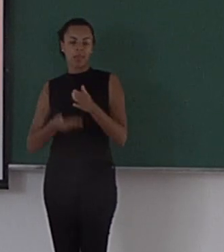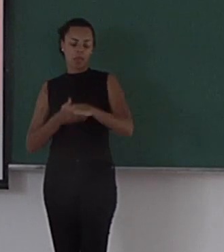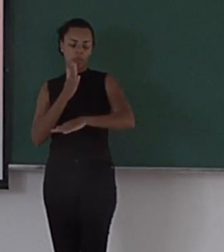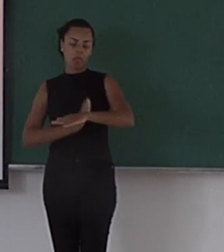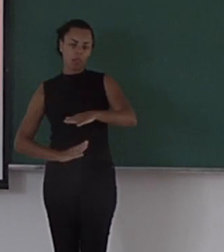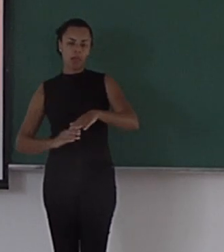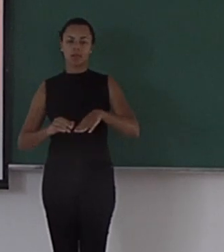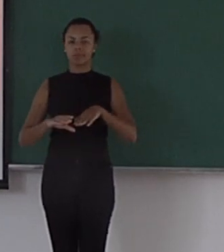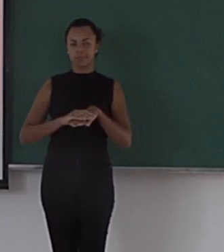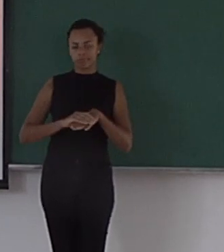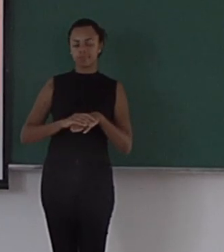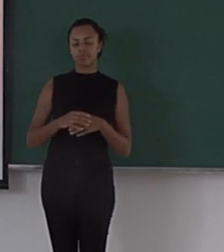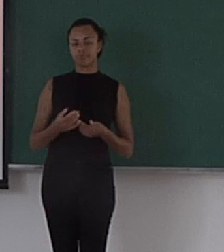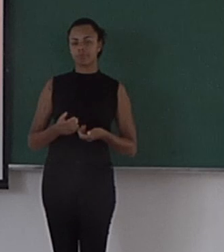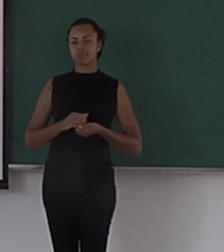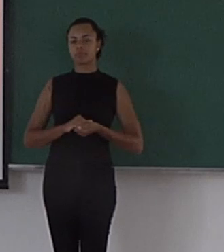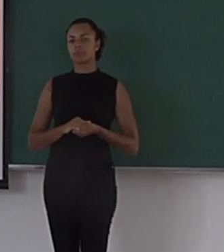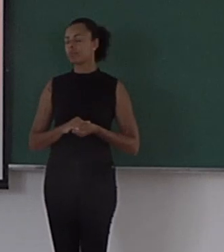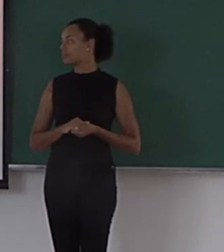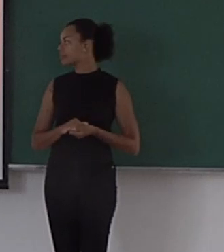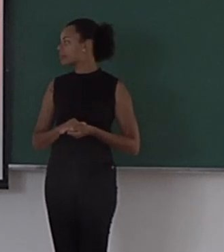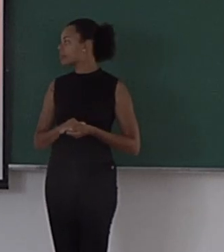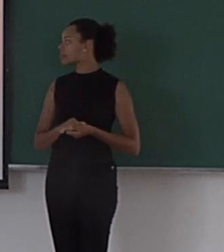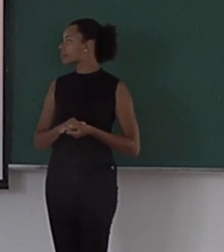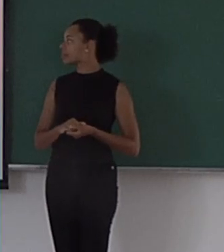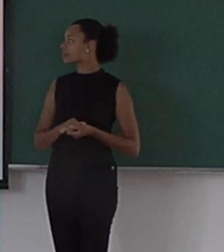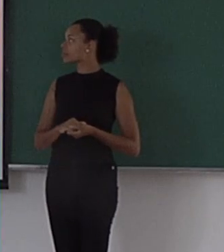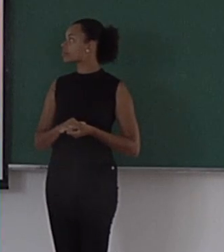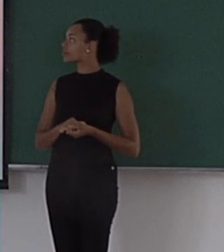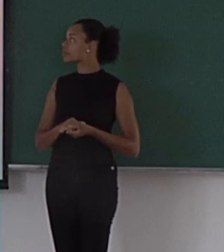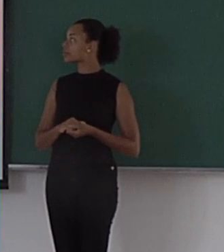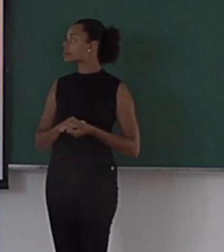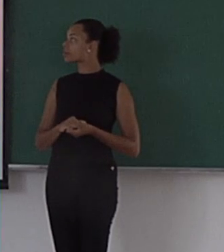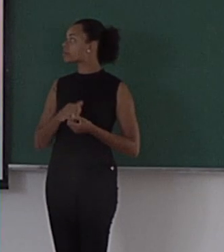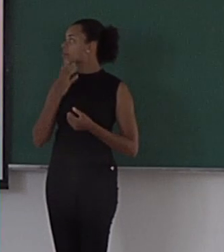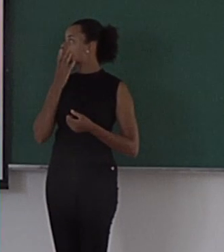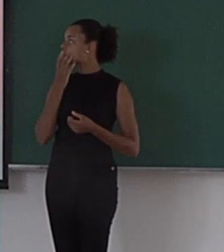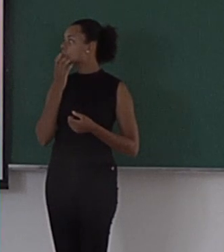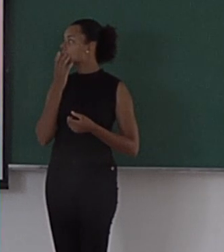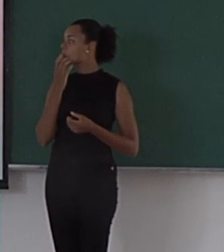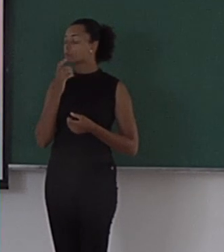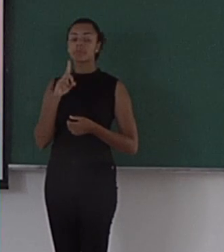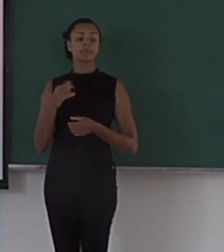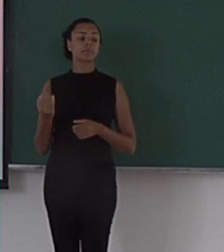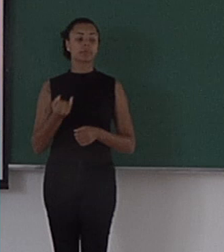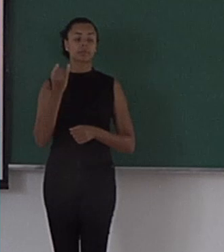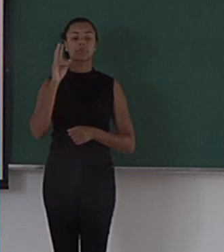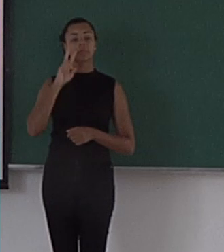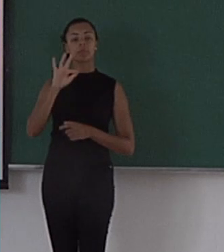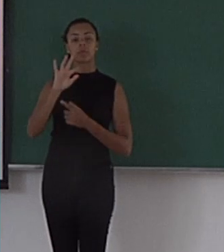mão, o pé, o braço, tá? Então, são esses detalhes assim. É importante a gente lembrar